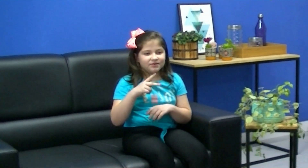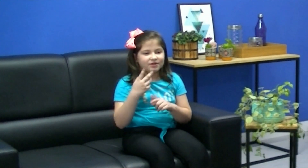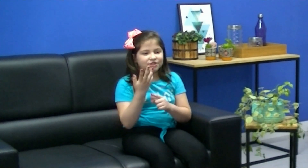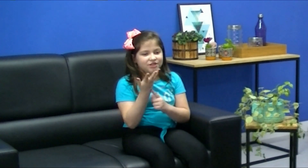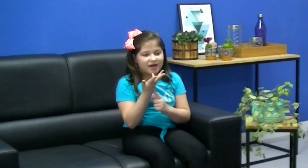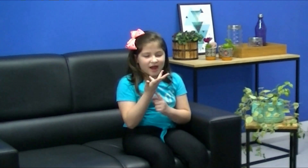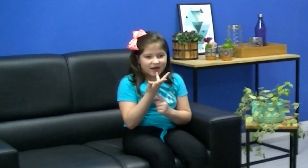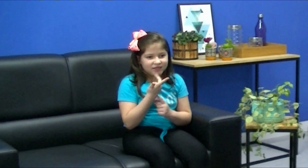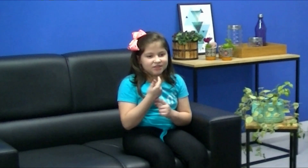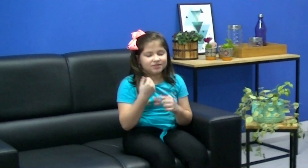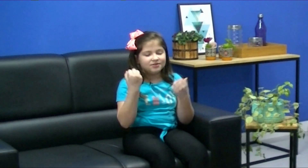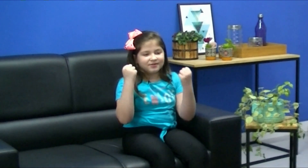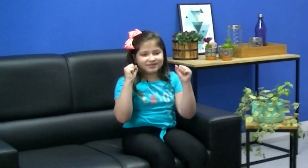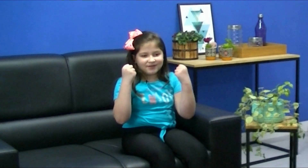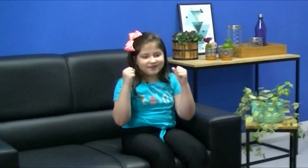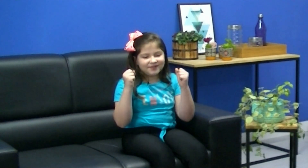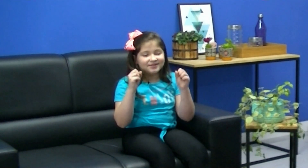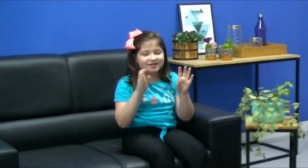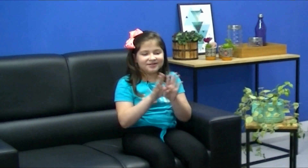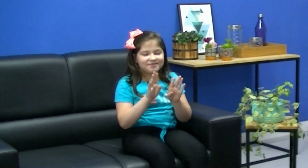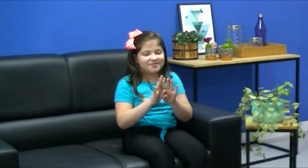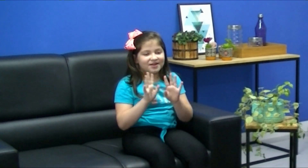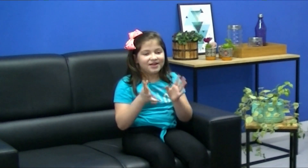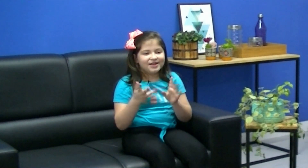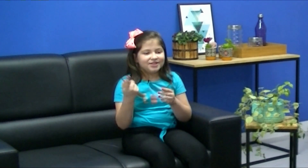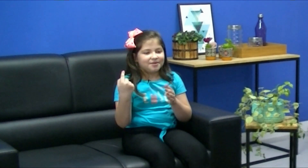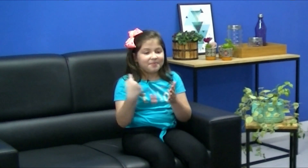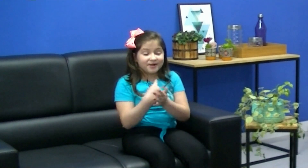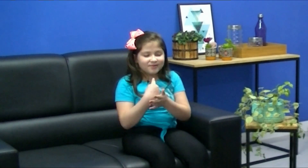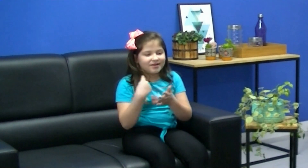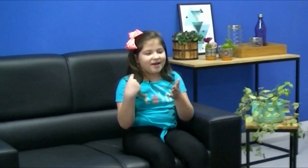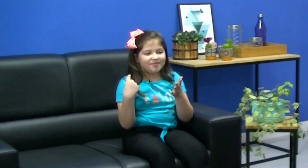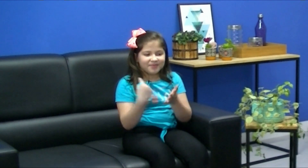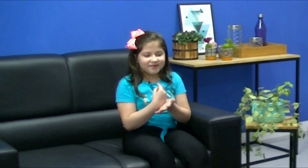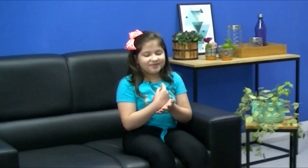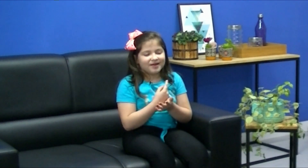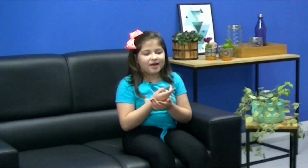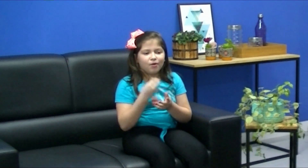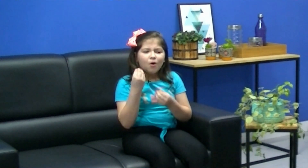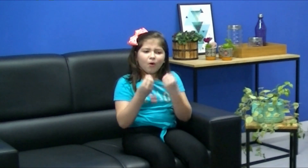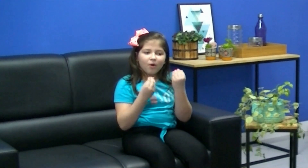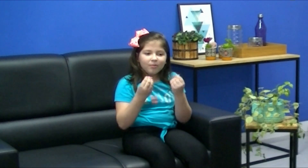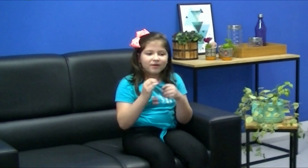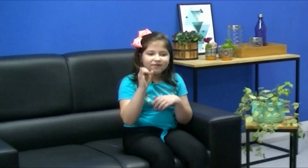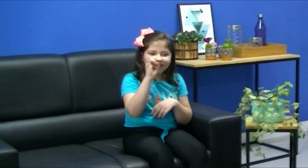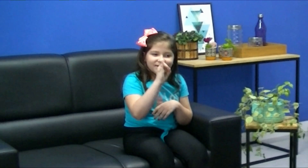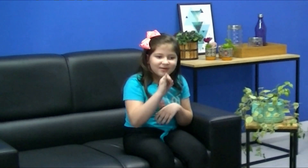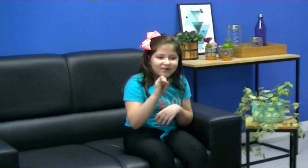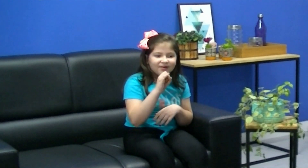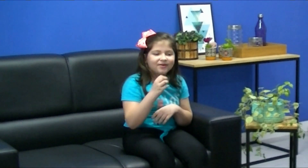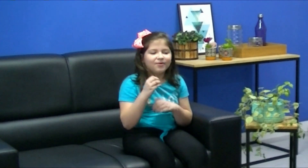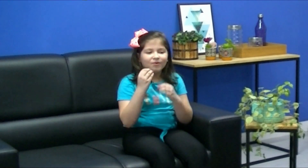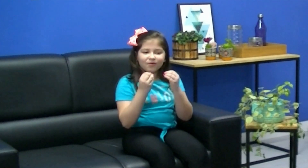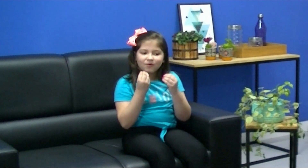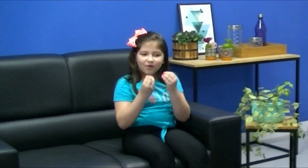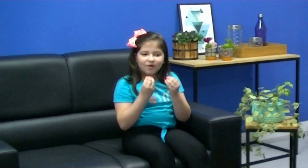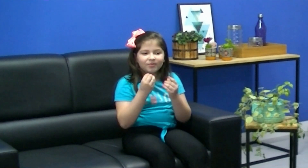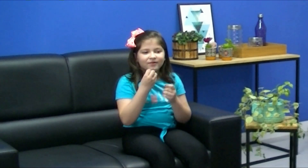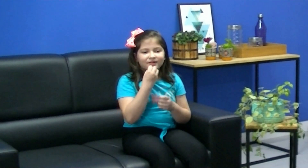professora de artes, educação física também já perguntaram como que fala oi? Como que fala